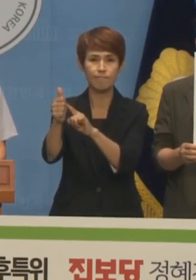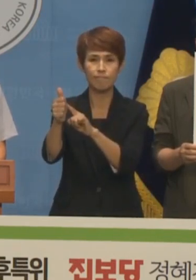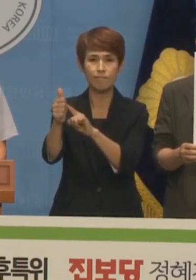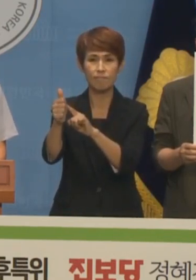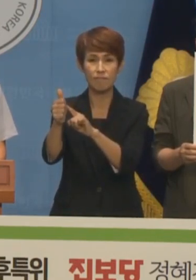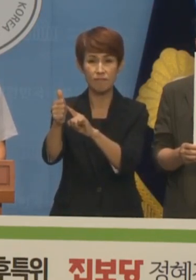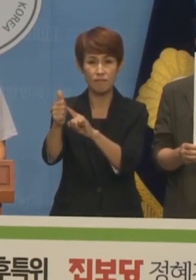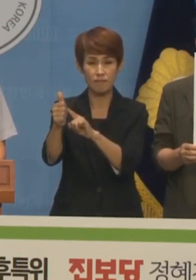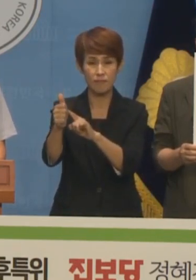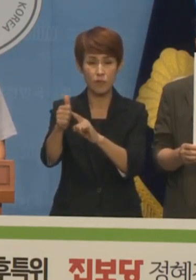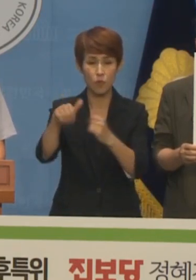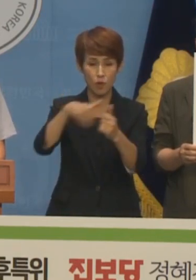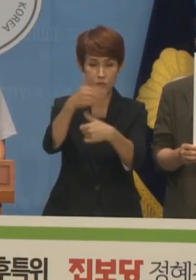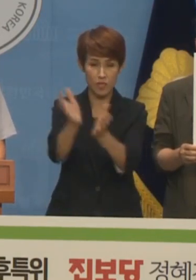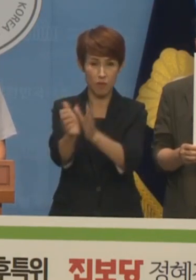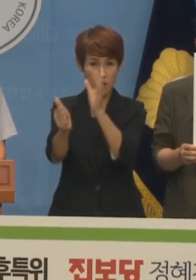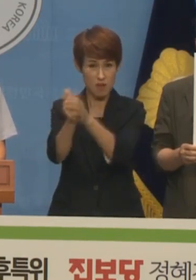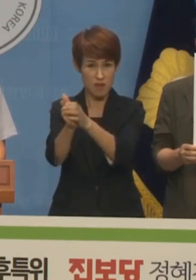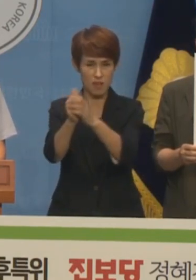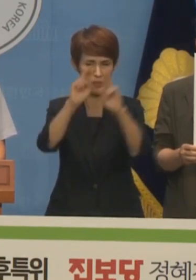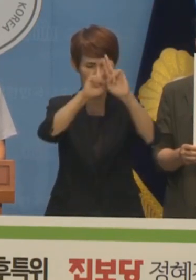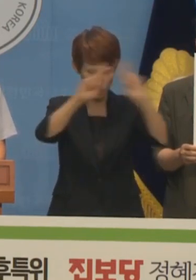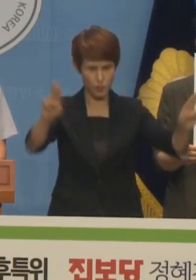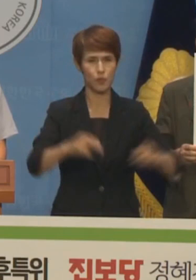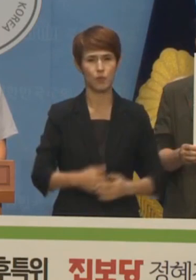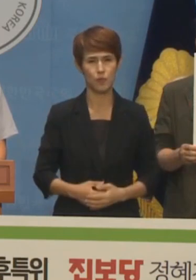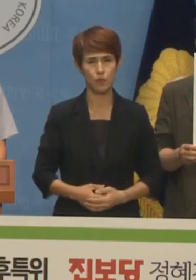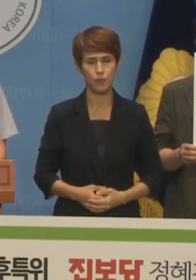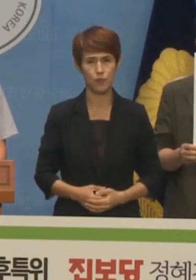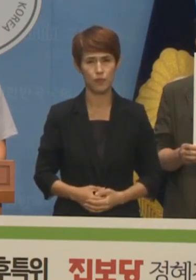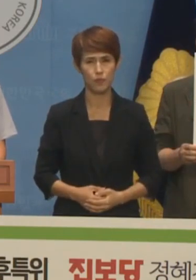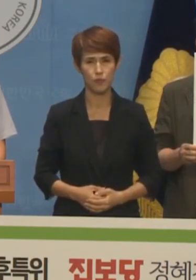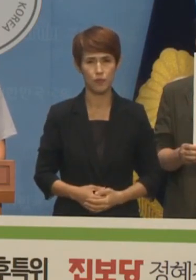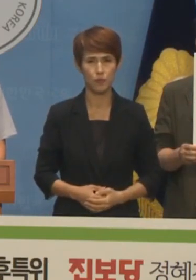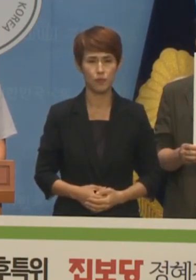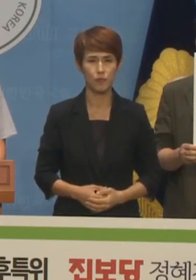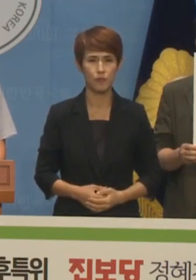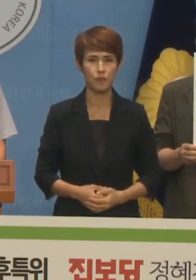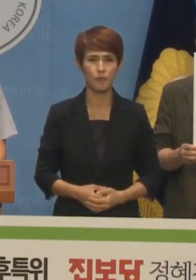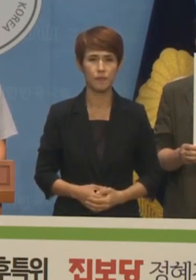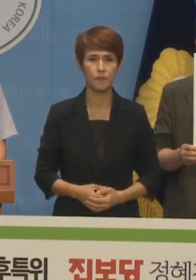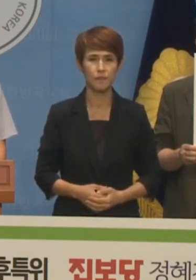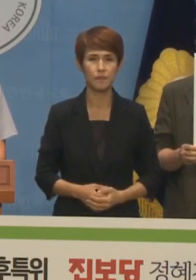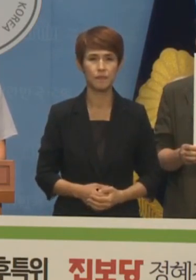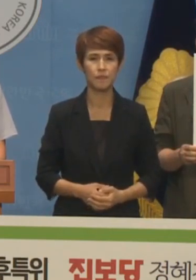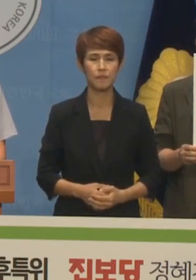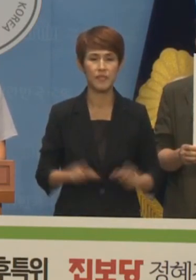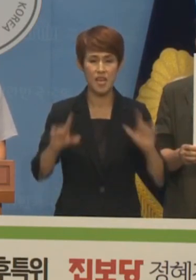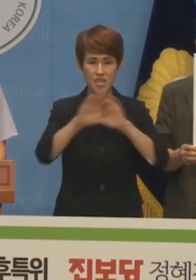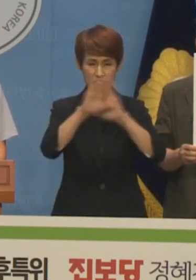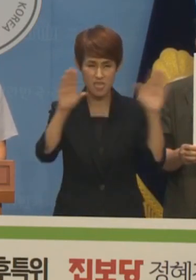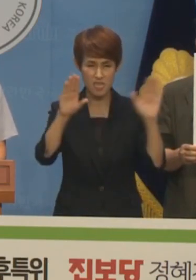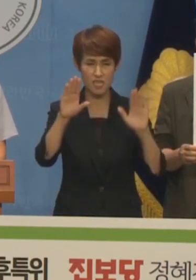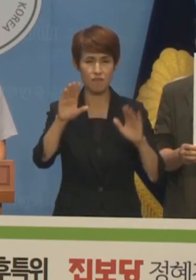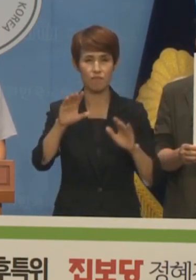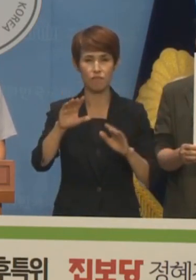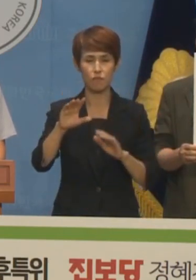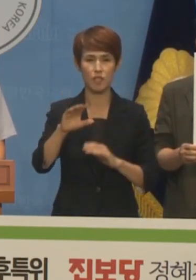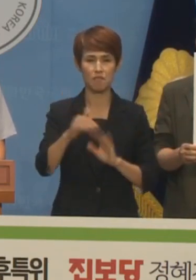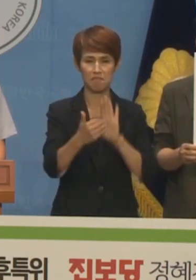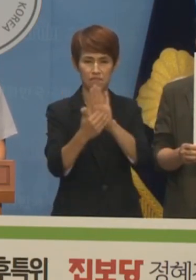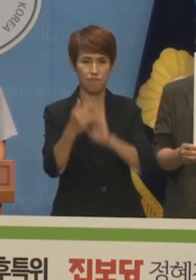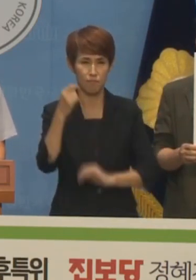지명을 당장 처리하십시오. 민주노총은 자본가 정권, 반기후 악당 정권의 몰락을 앞당기기